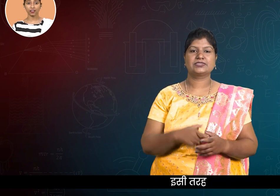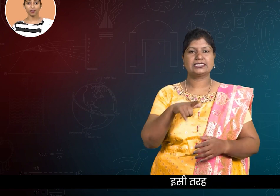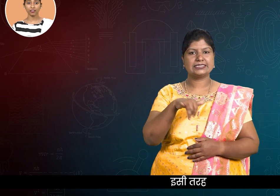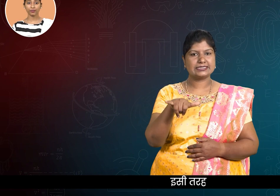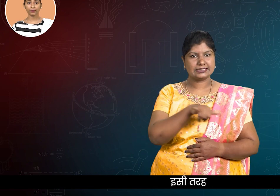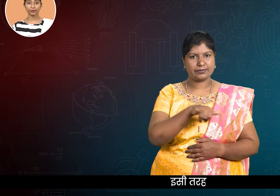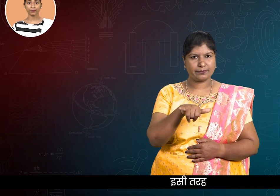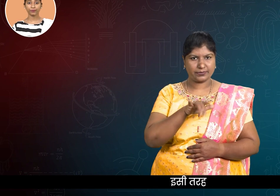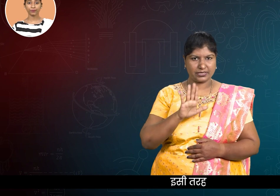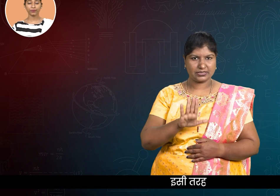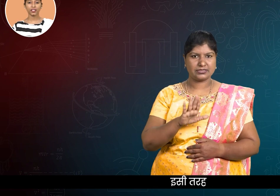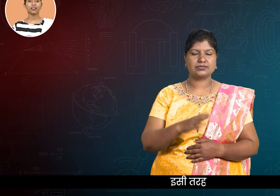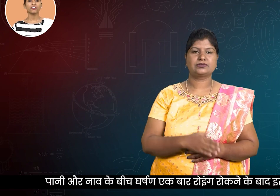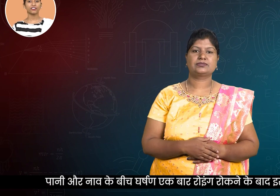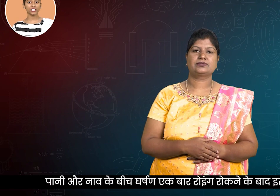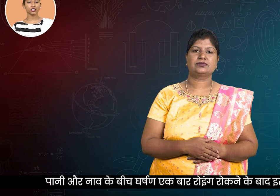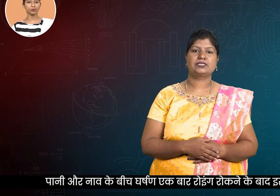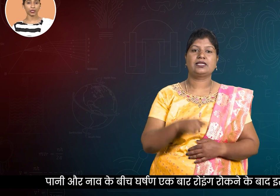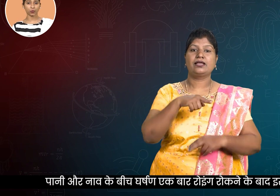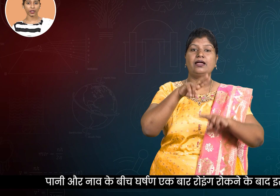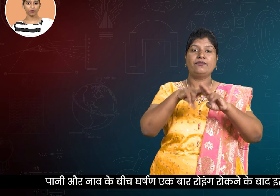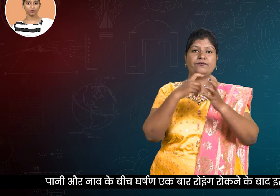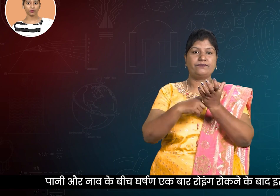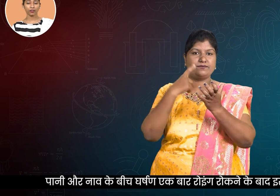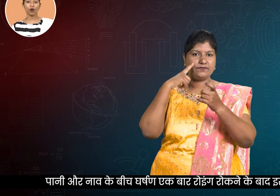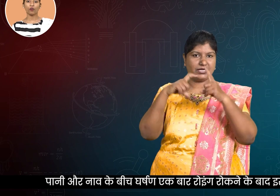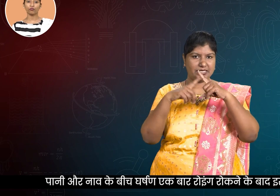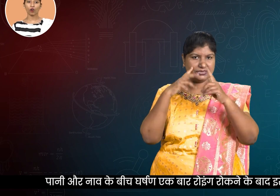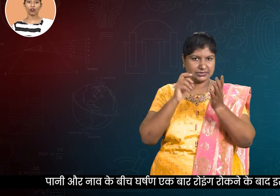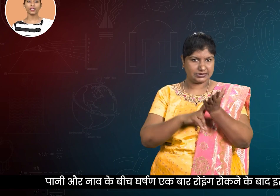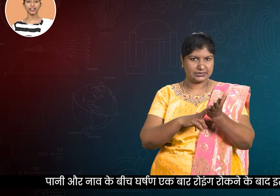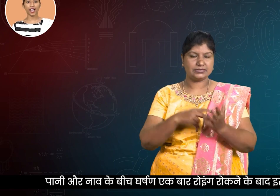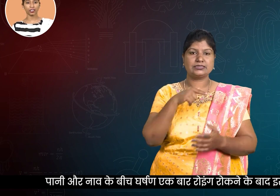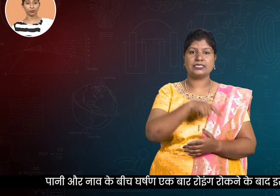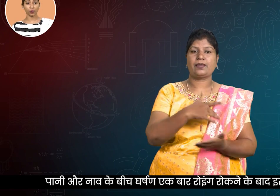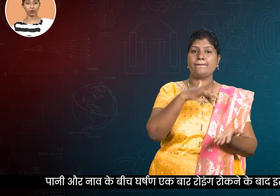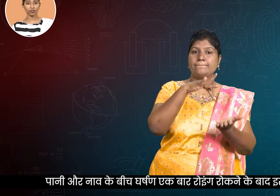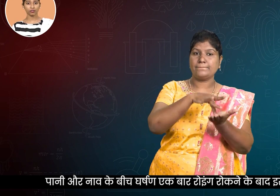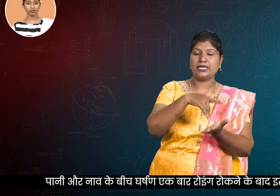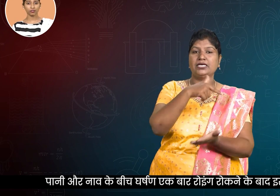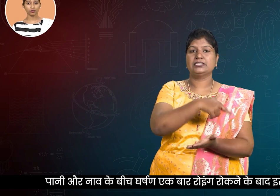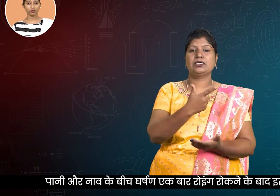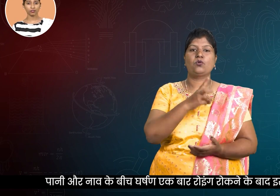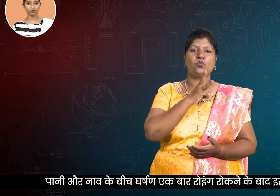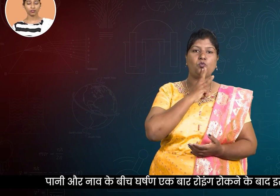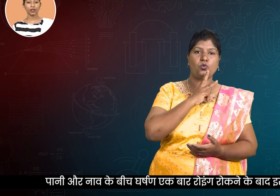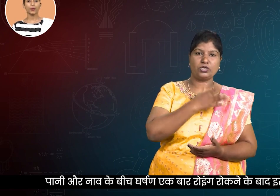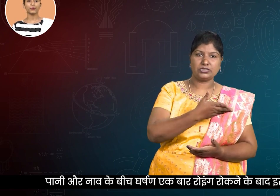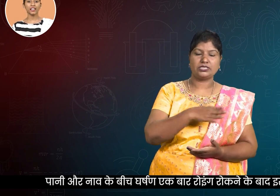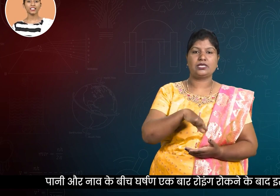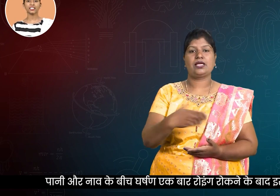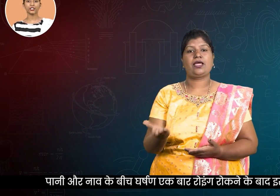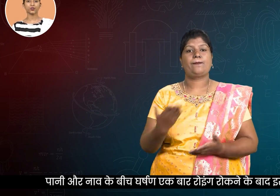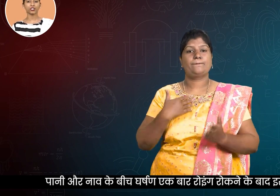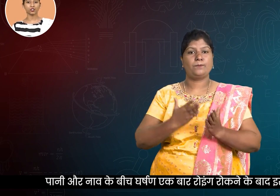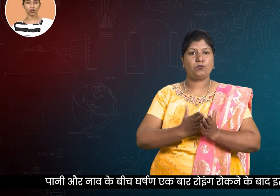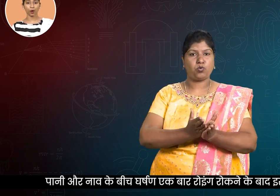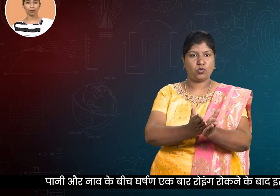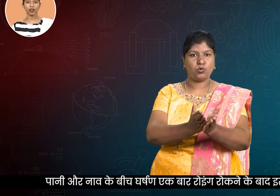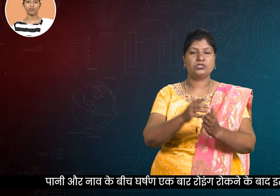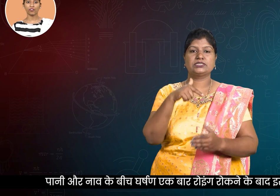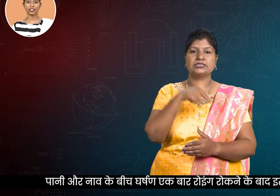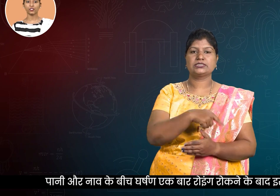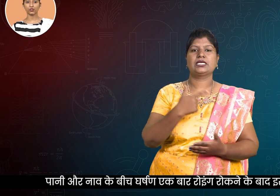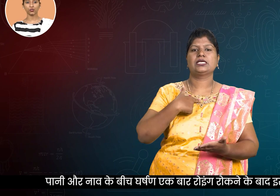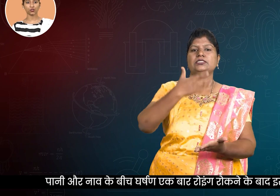इसी तरह पानी और नाव के बीच घर्षण एक बार रोइंग रोकने के बाद इसे रोक देता